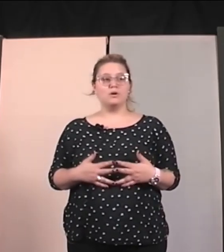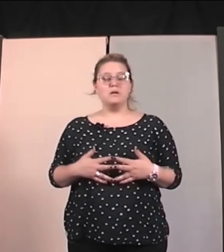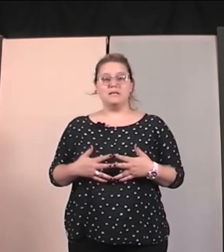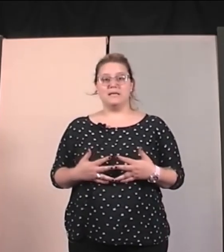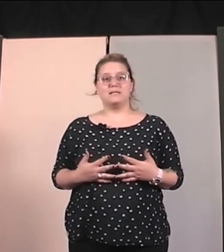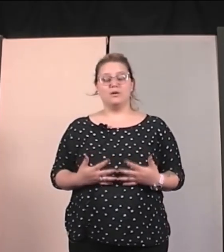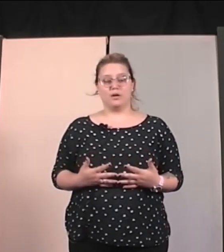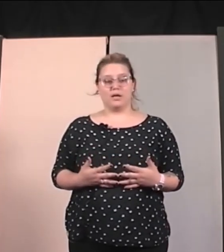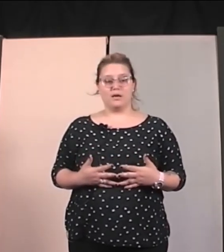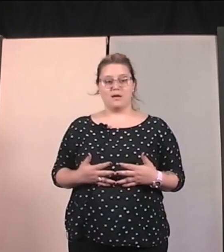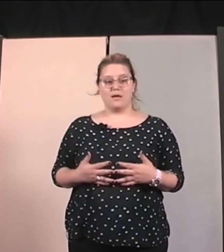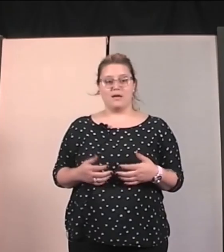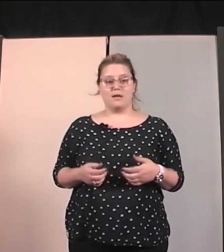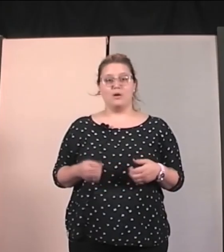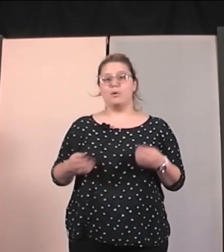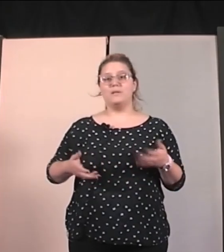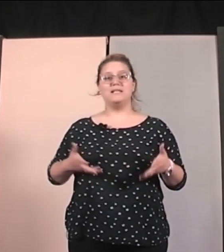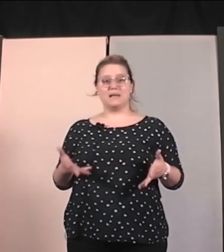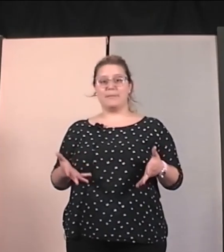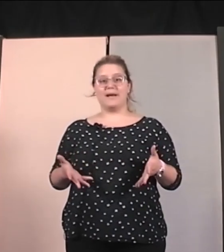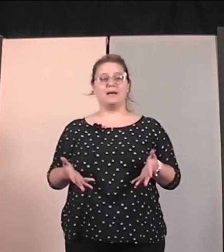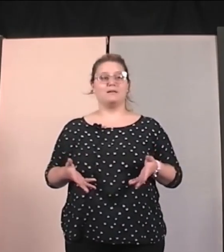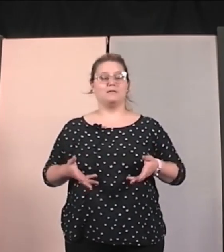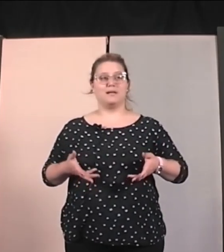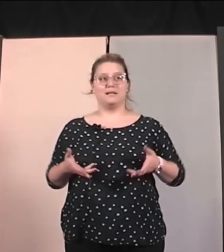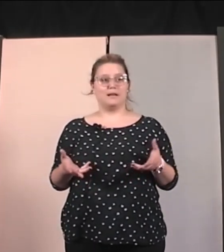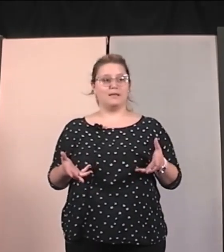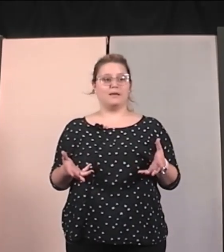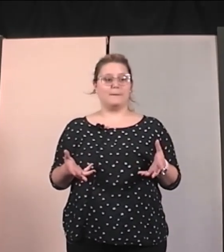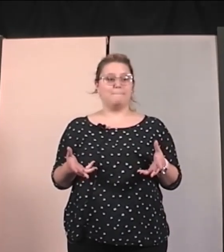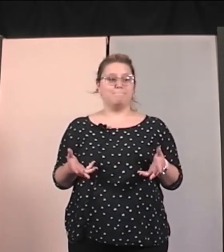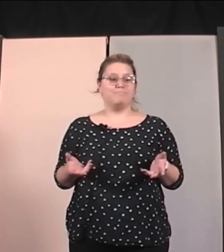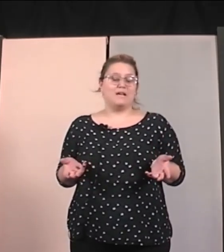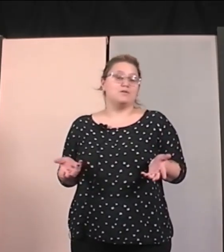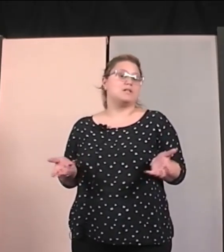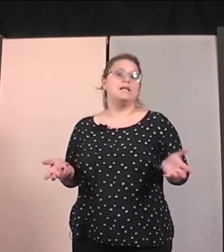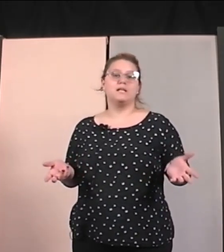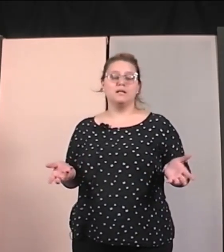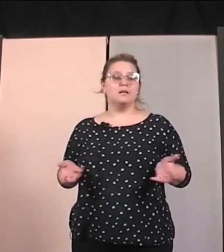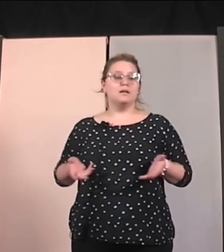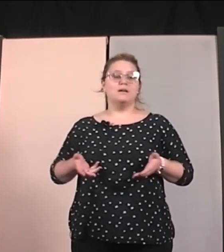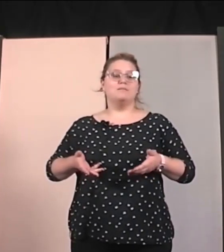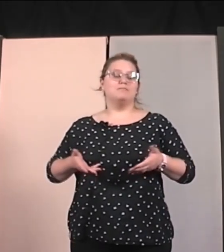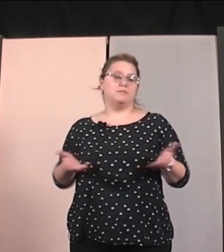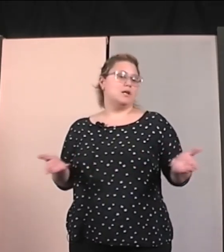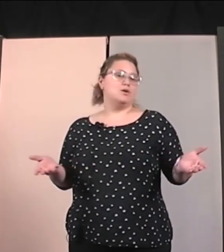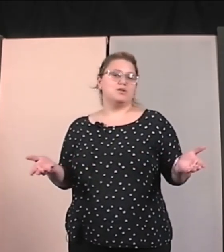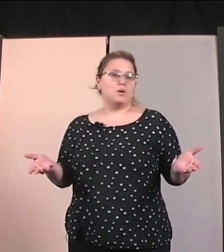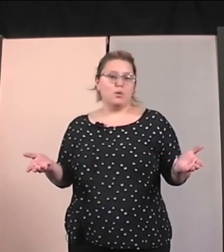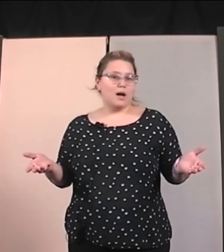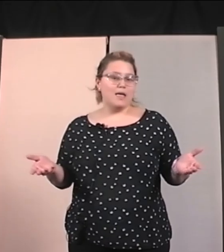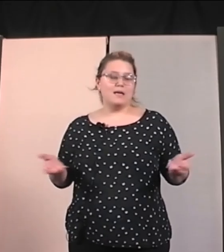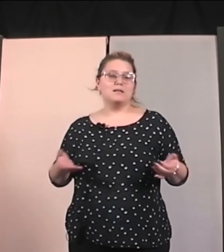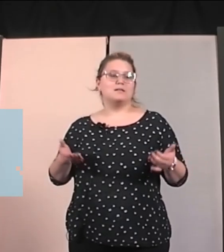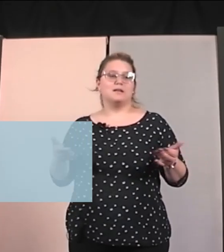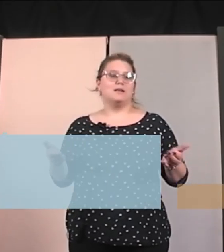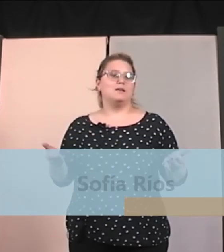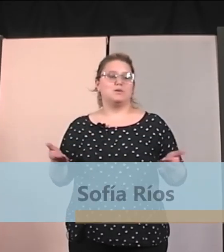Y es algo que los moviliza Para tratar de conseguir No ser juzgadas Su